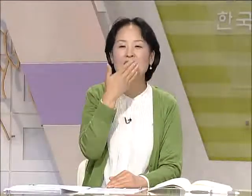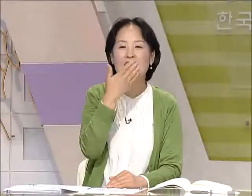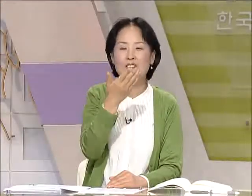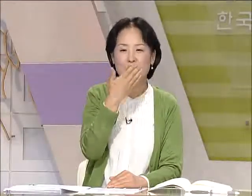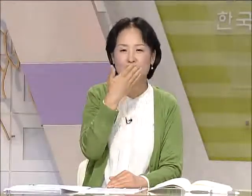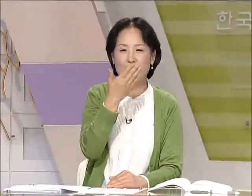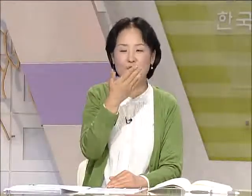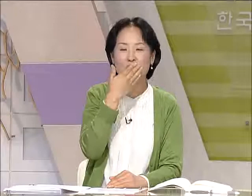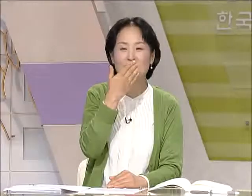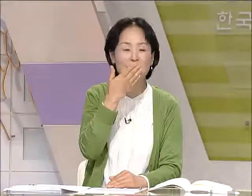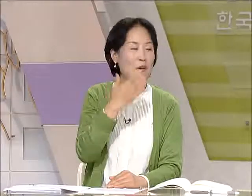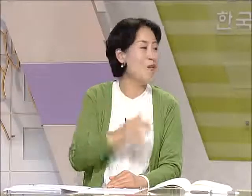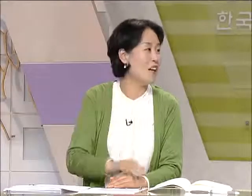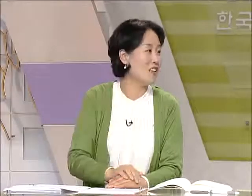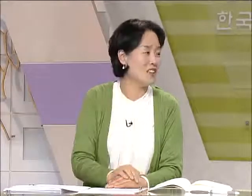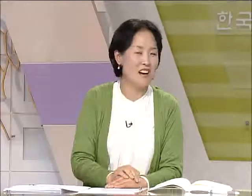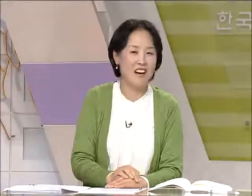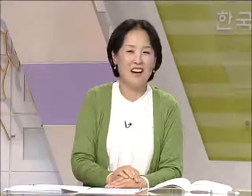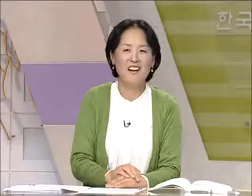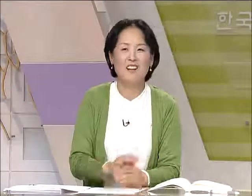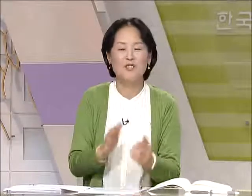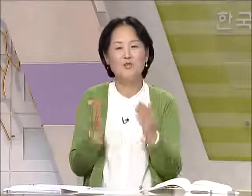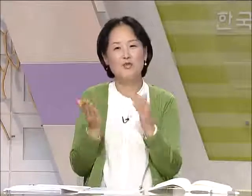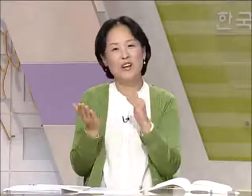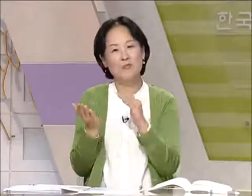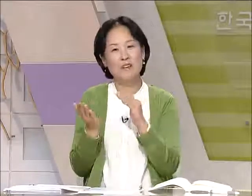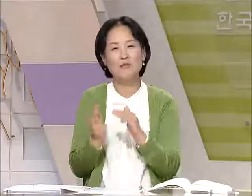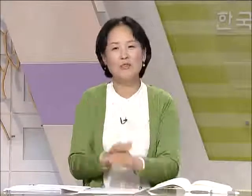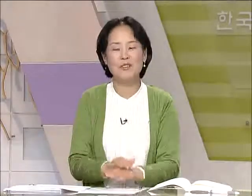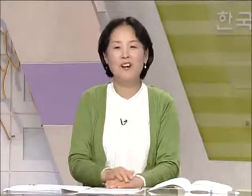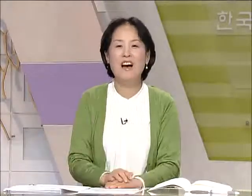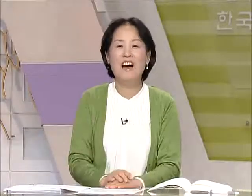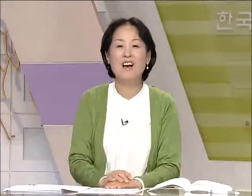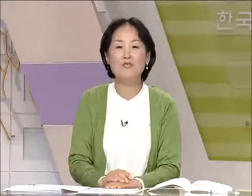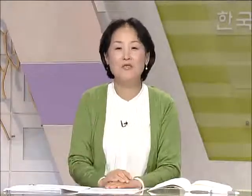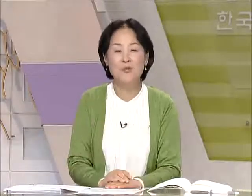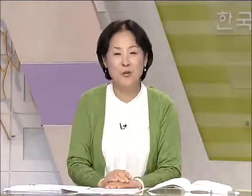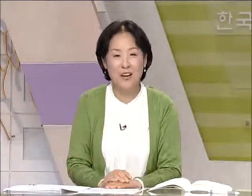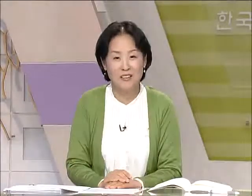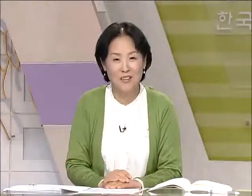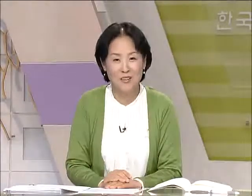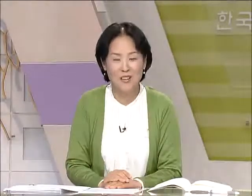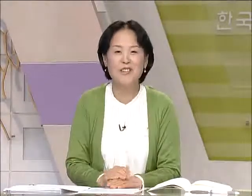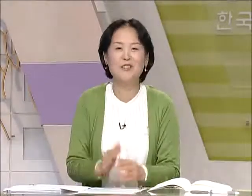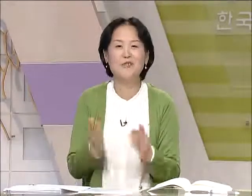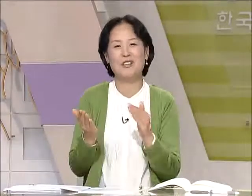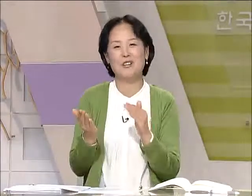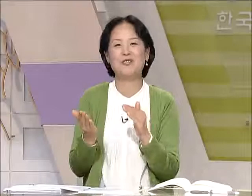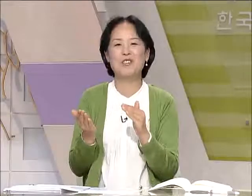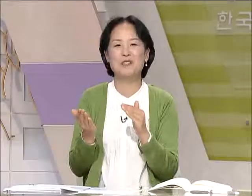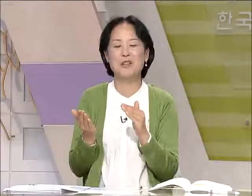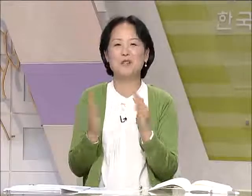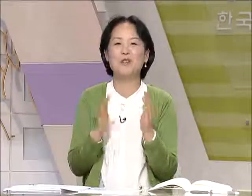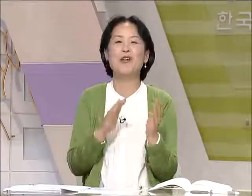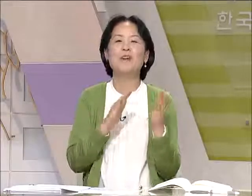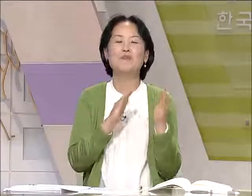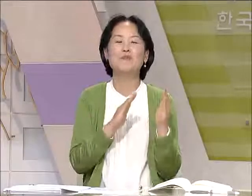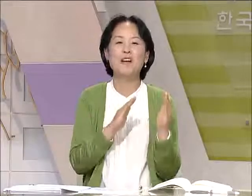먹다 수형을 빼고 하니까 그 수화가 빠짐으로써 한국을 좋아하세요? 이런 의미가 될 수 있습니다. 물론 문맥을